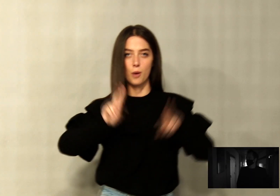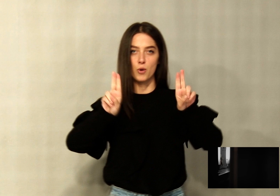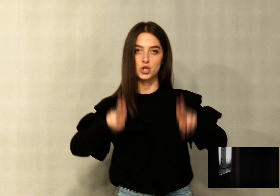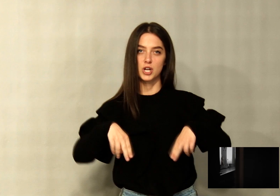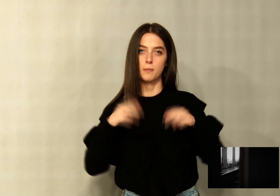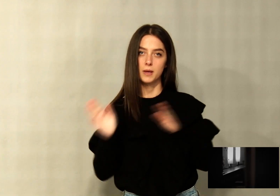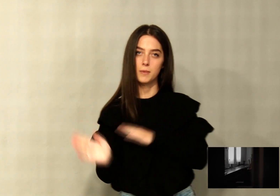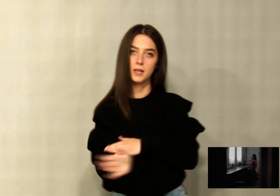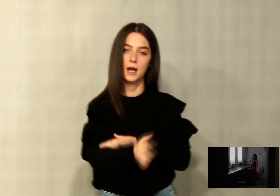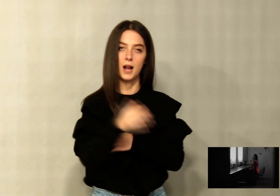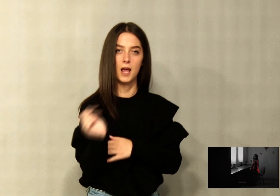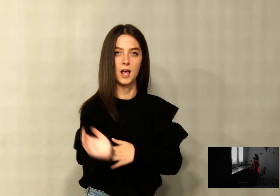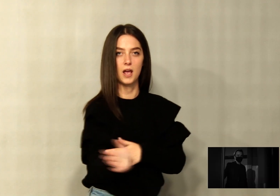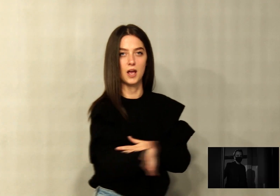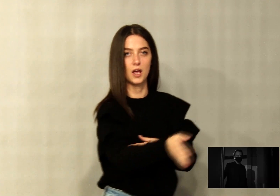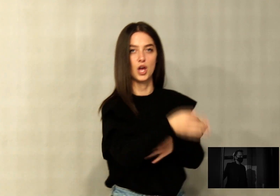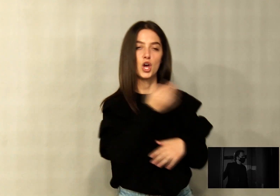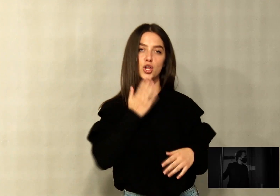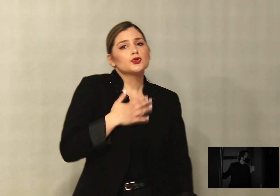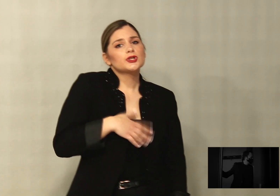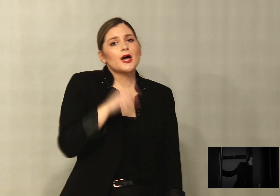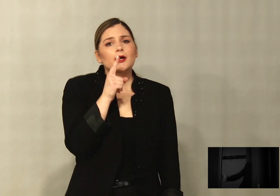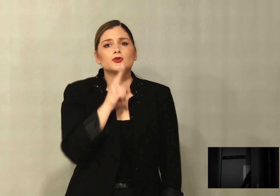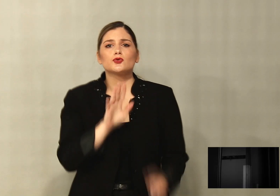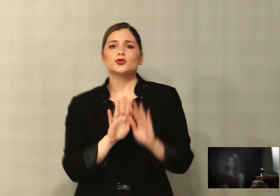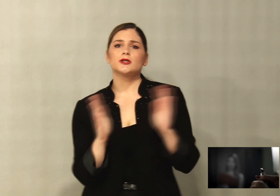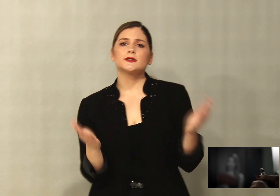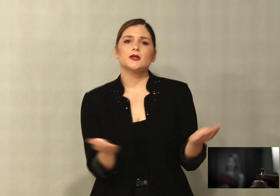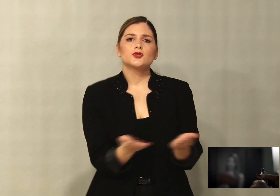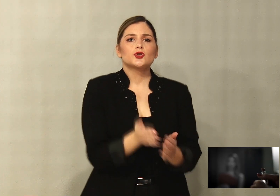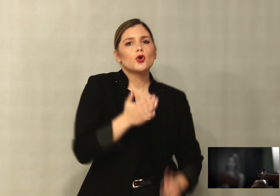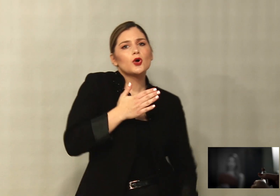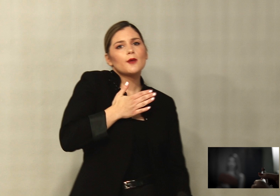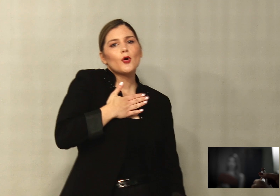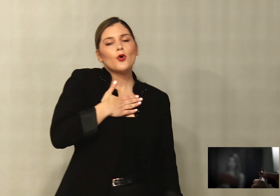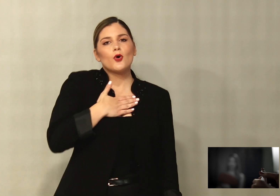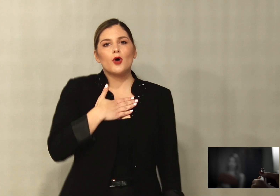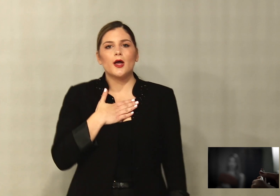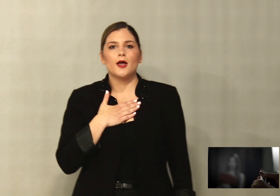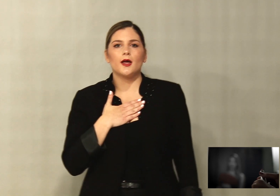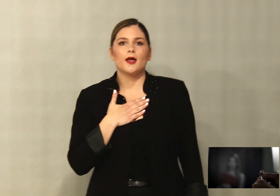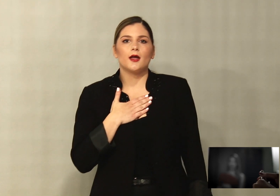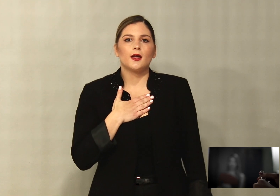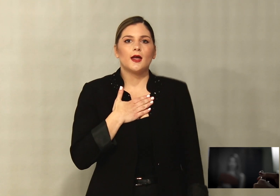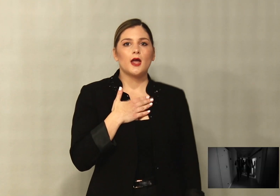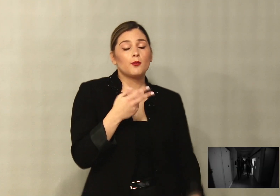Godini može bi minale, no sakašušte se što je